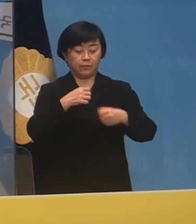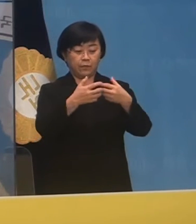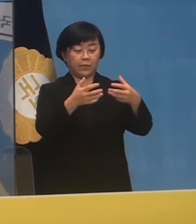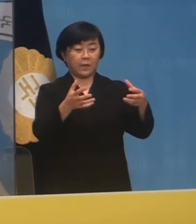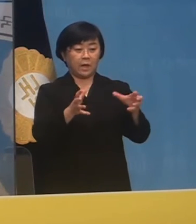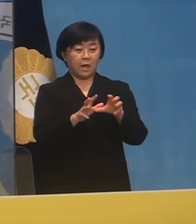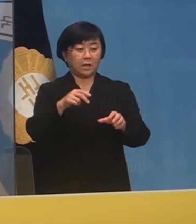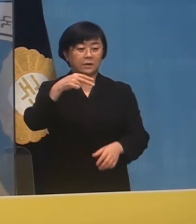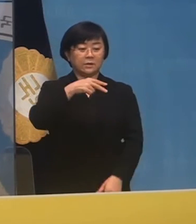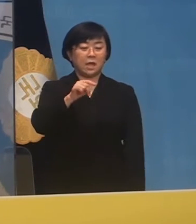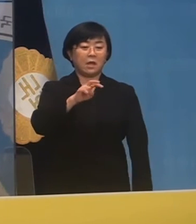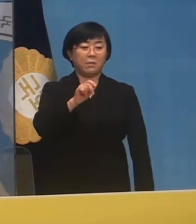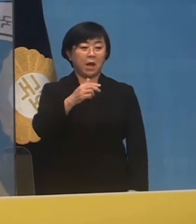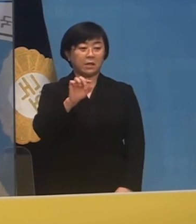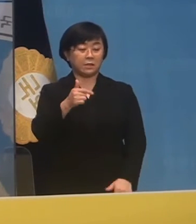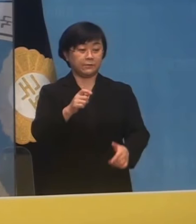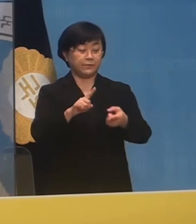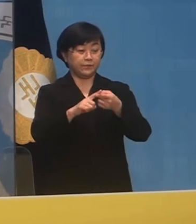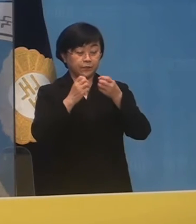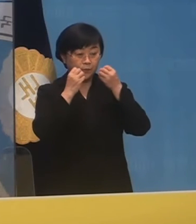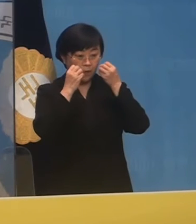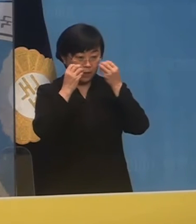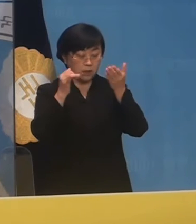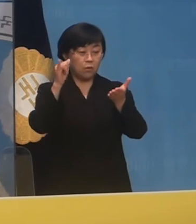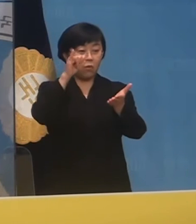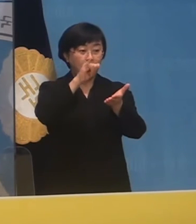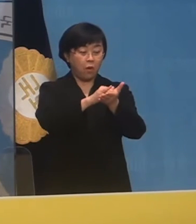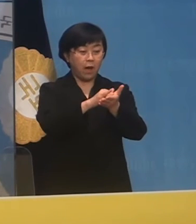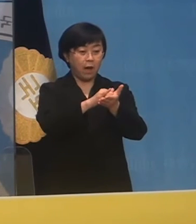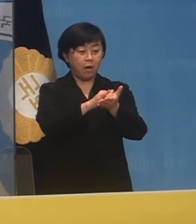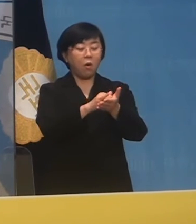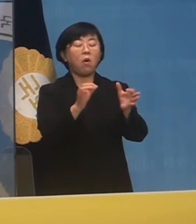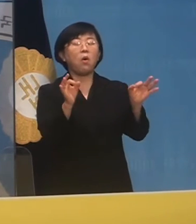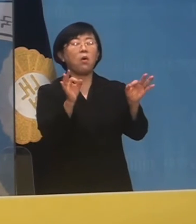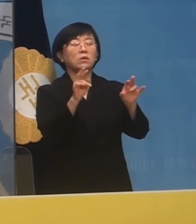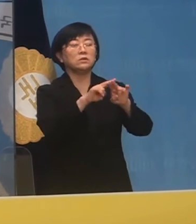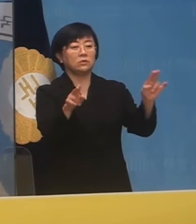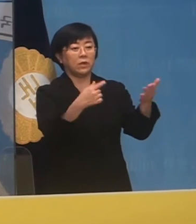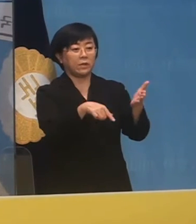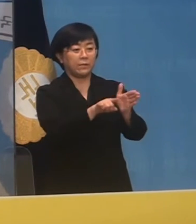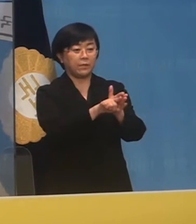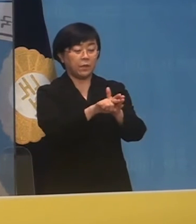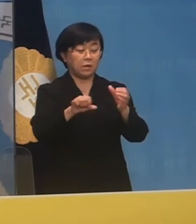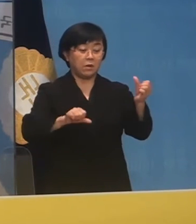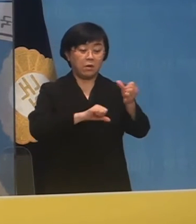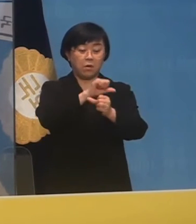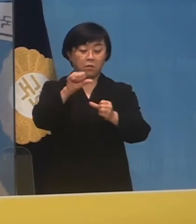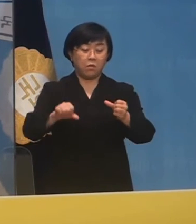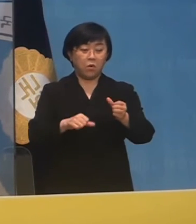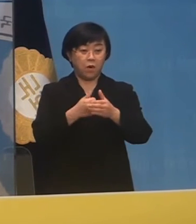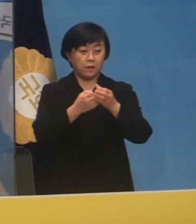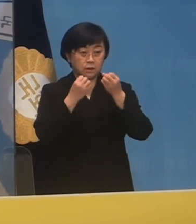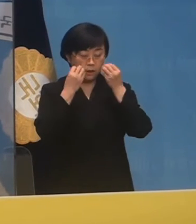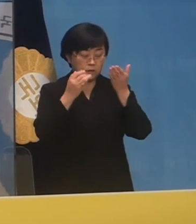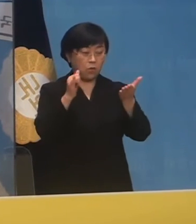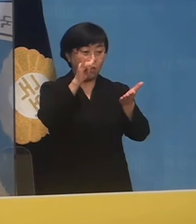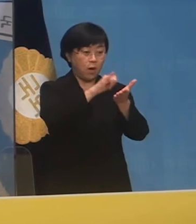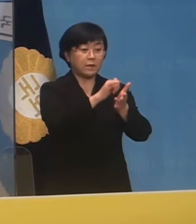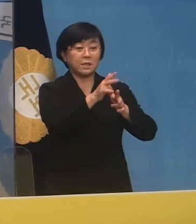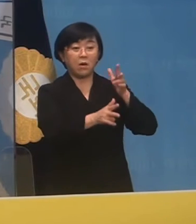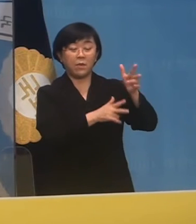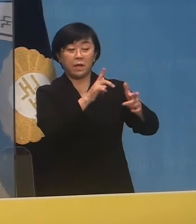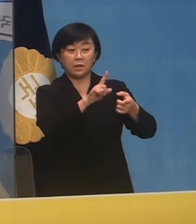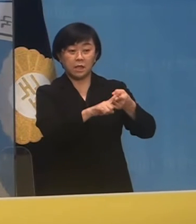정의당과 새만금 신공항 백지화 공동행동은 환경부가 새만금 신공항 사업에